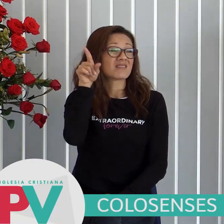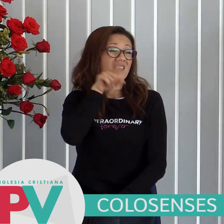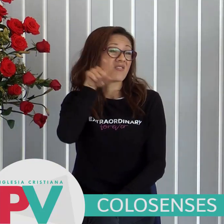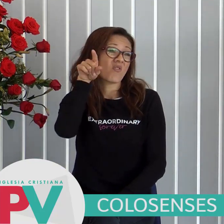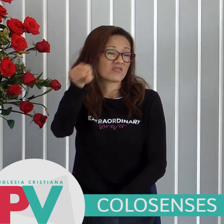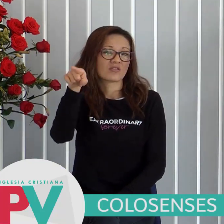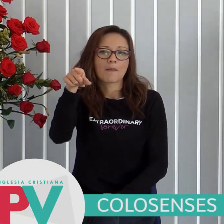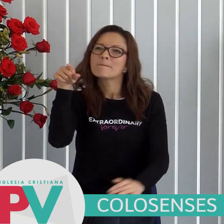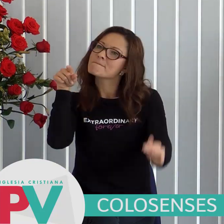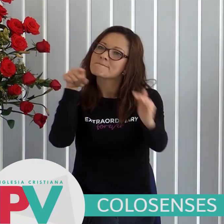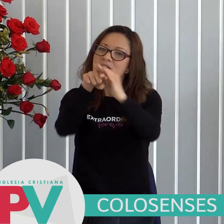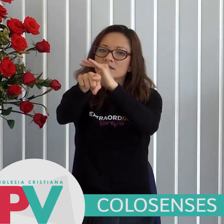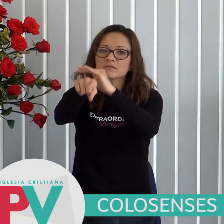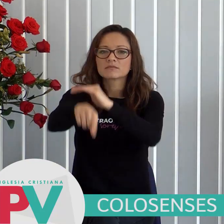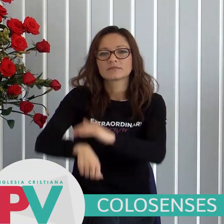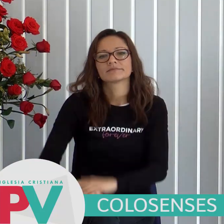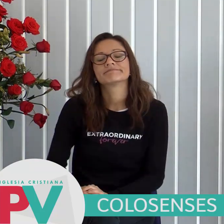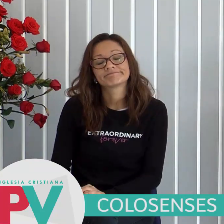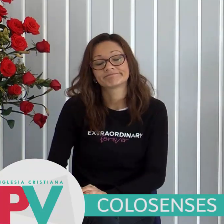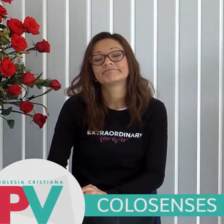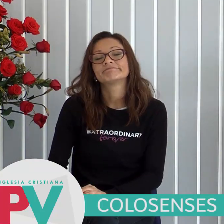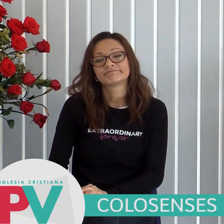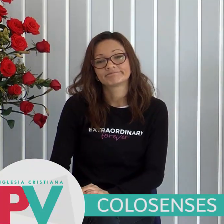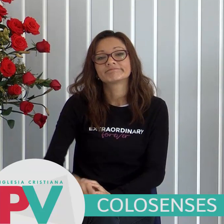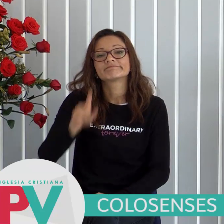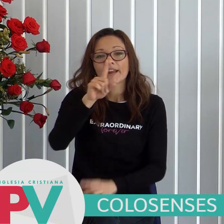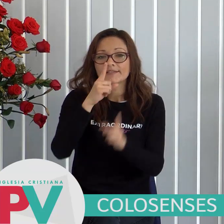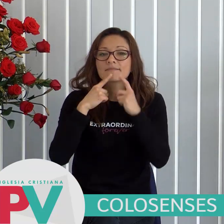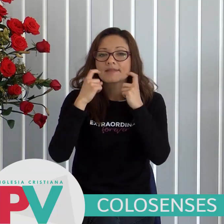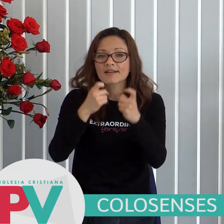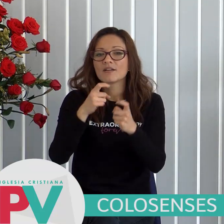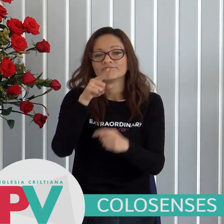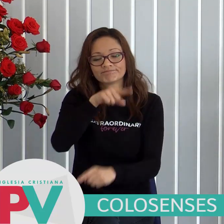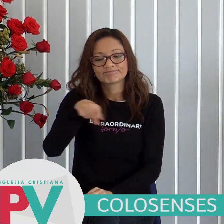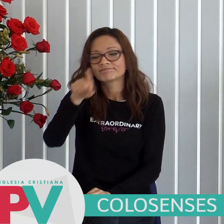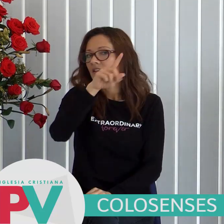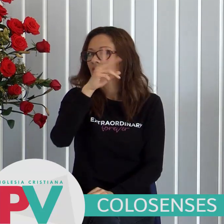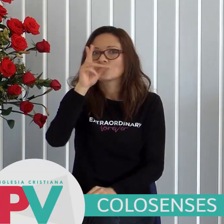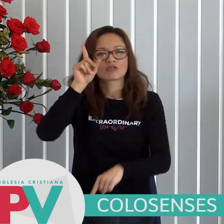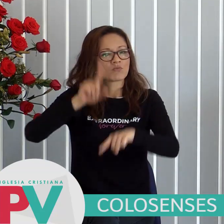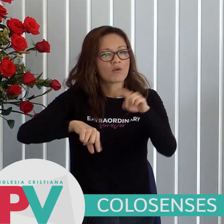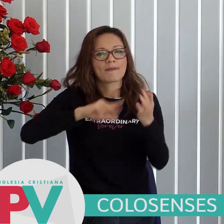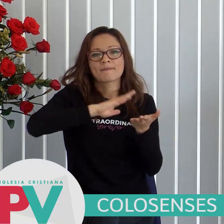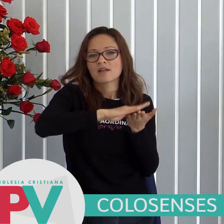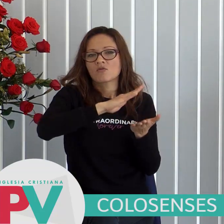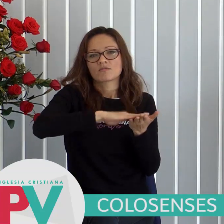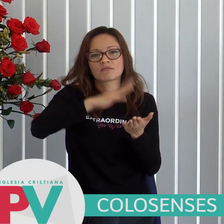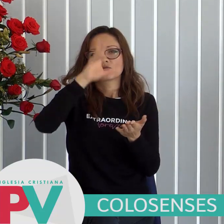mentiroso, mátale. Y ese es el pecado imperdonable.